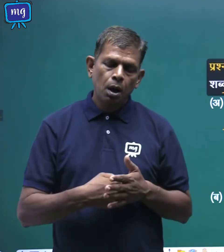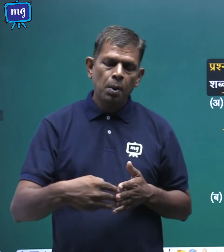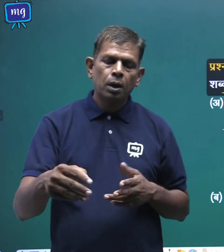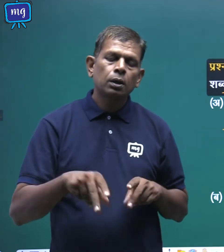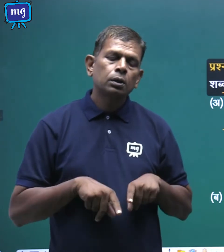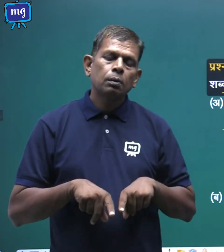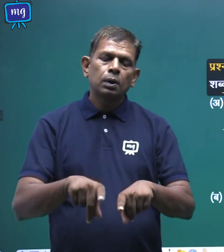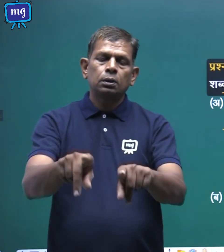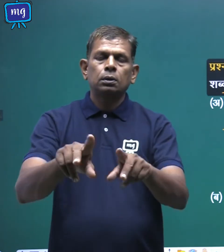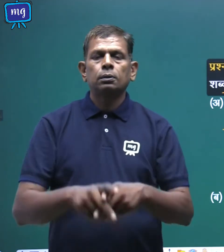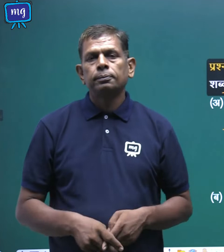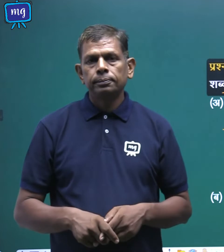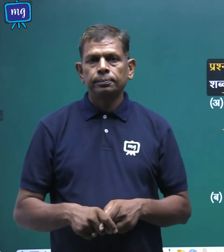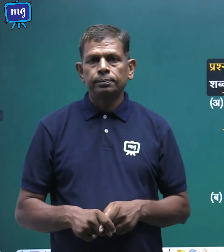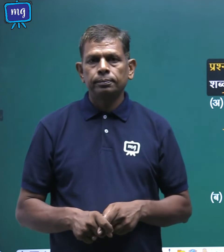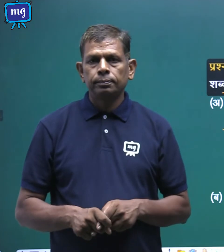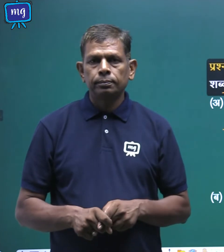समानांतर।